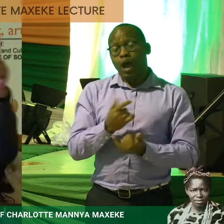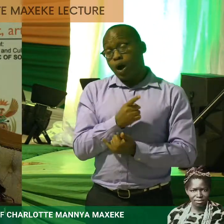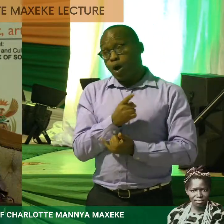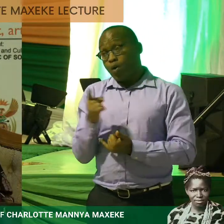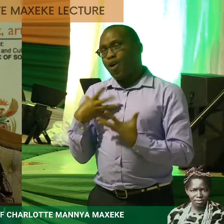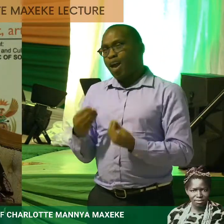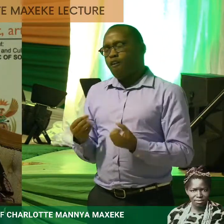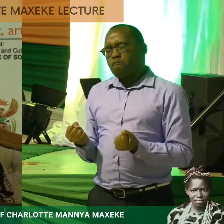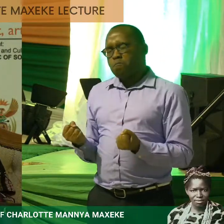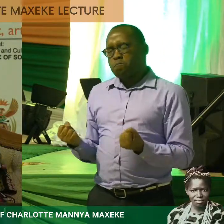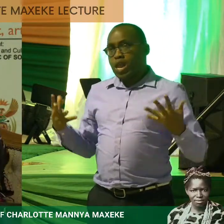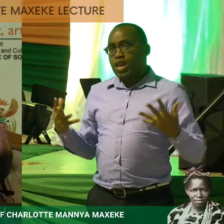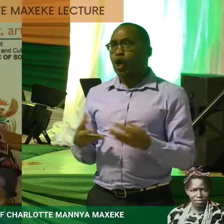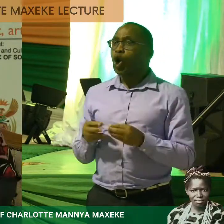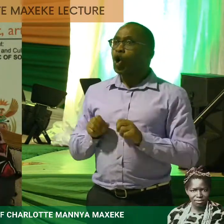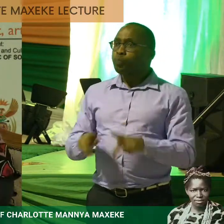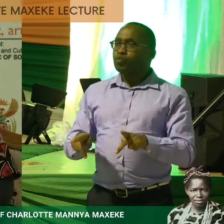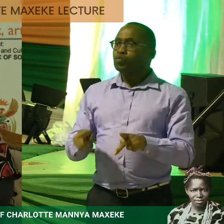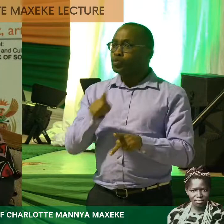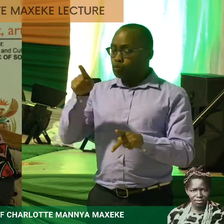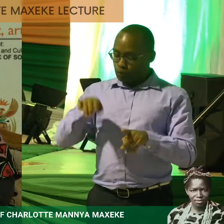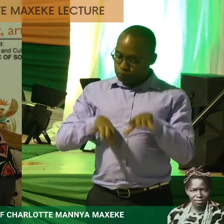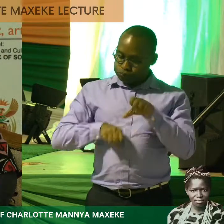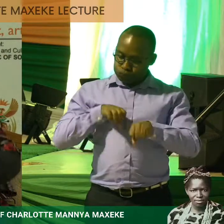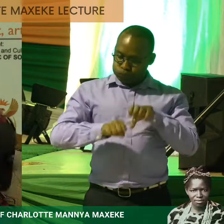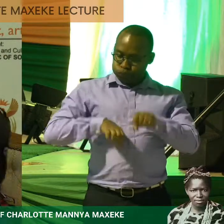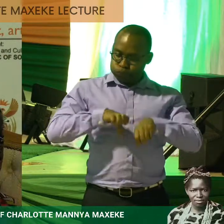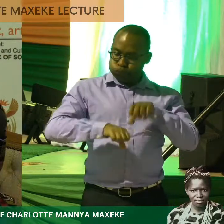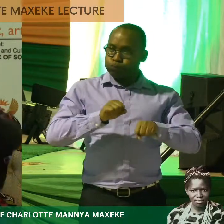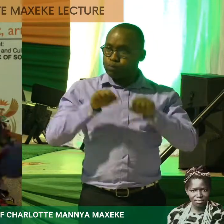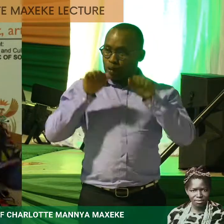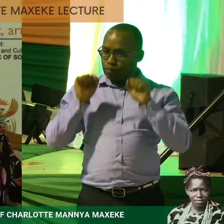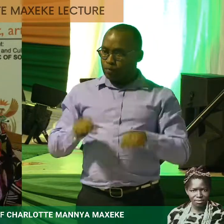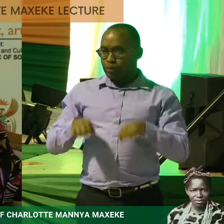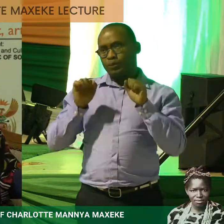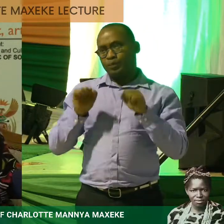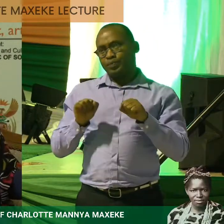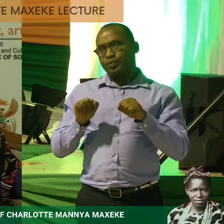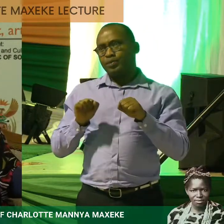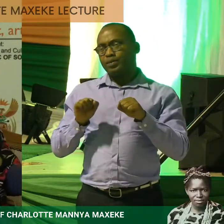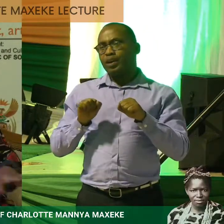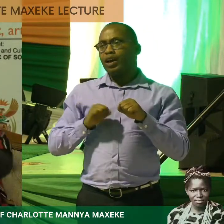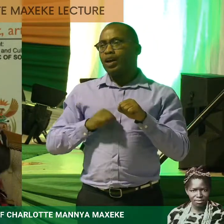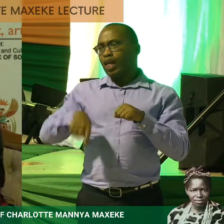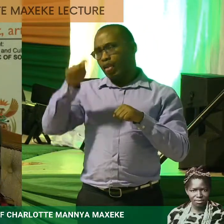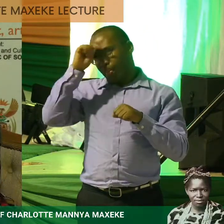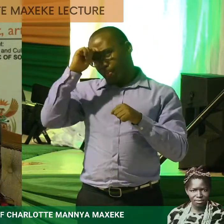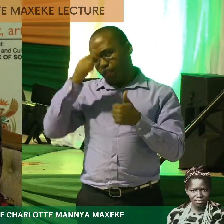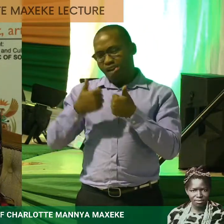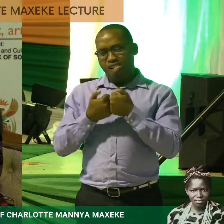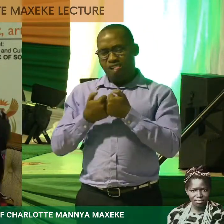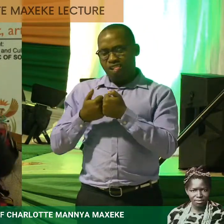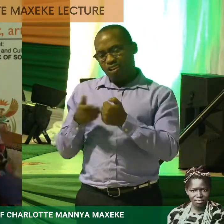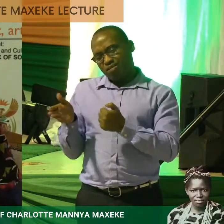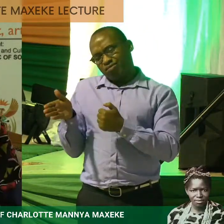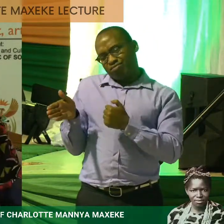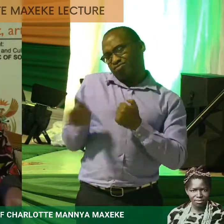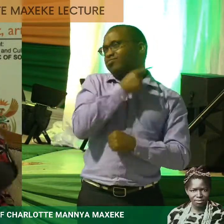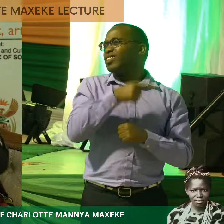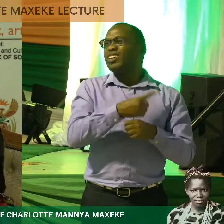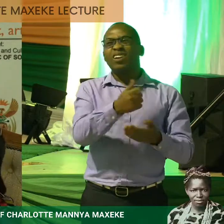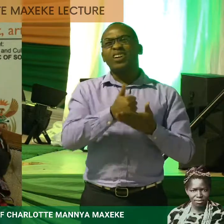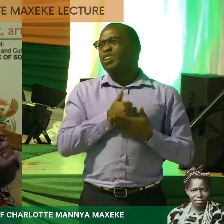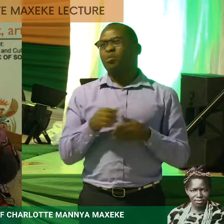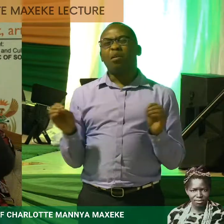eza opportunities azilweleyo. Zisebenziseni ke bantwana babantu. Wayeke namakhwenkwe